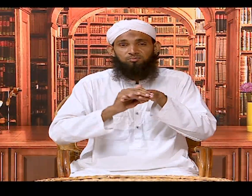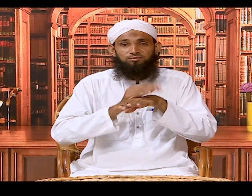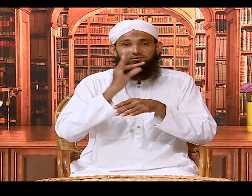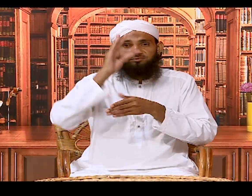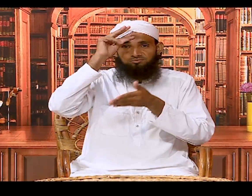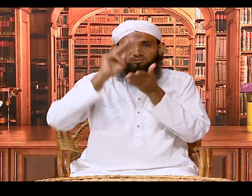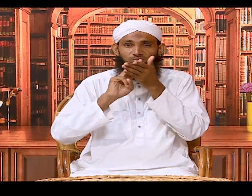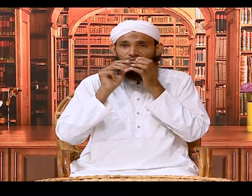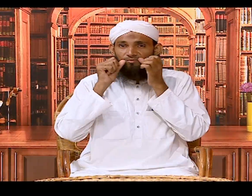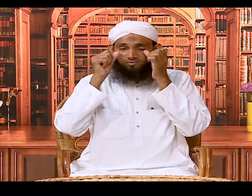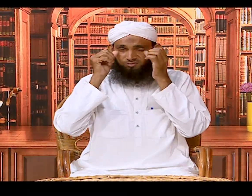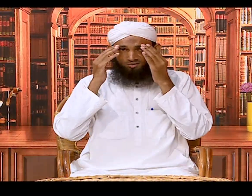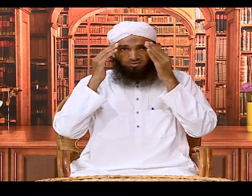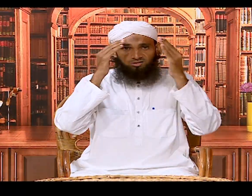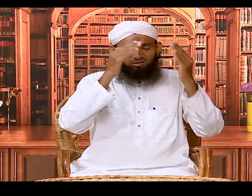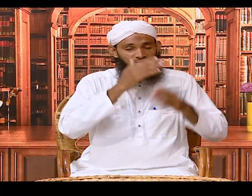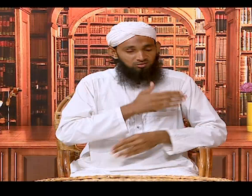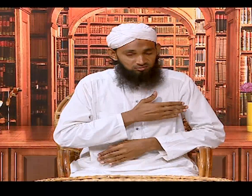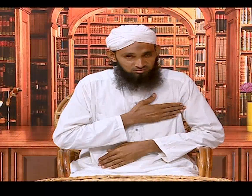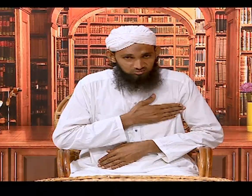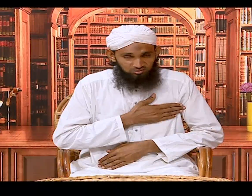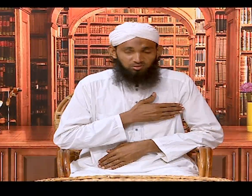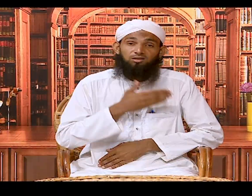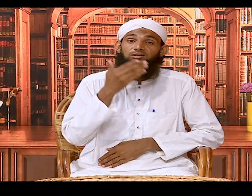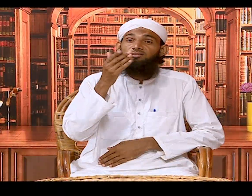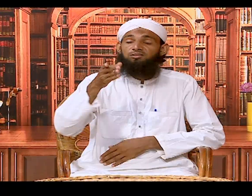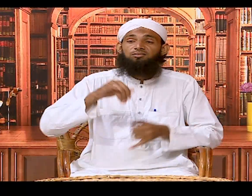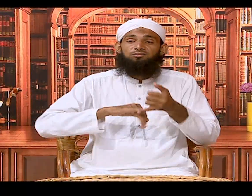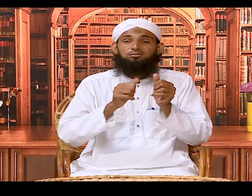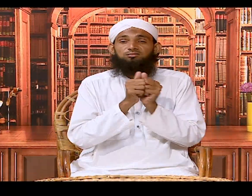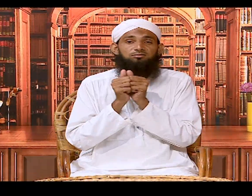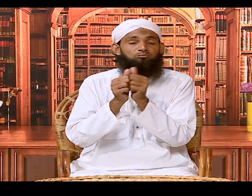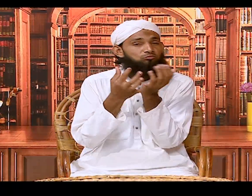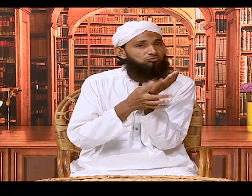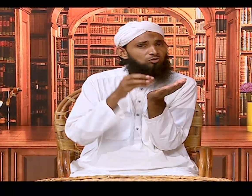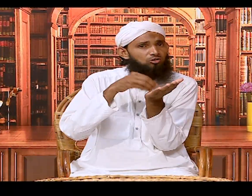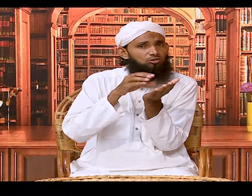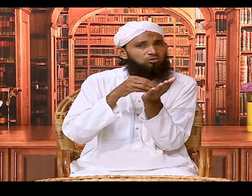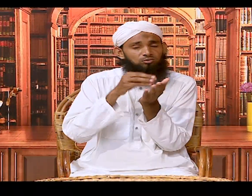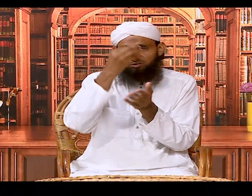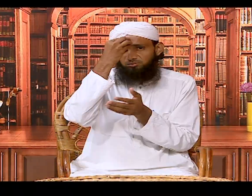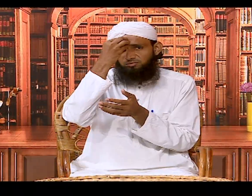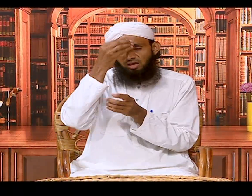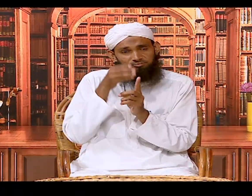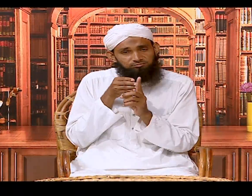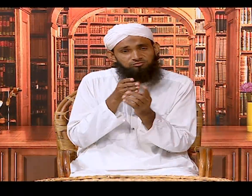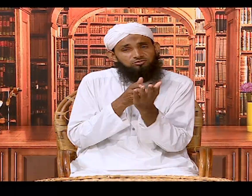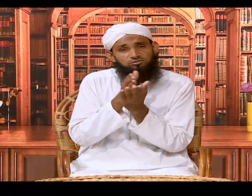تھا۔ پیارے آقا مکی مدنی مصطفیٰ صلی اللہ علیہ وآلہ وصحبہ وسلم نے حضرت عثمان غنی رضی اللہ عنہ